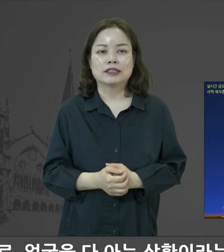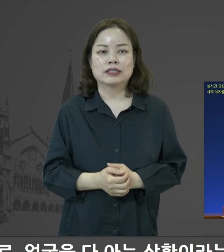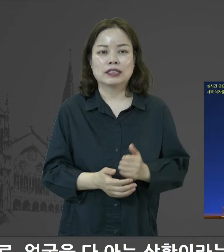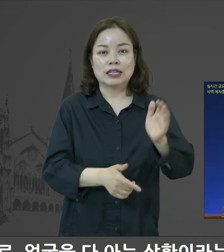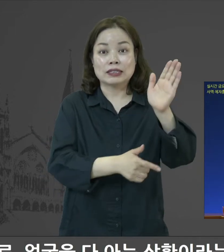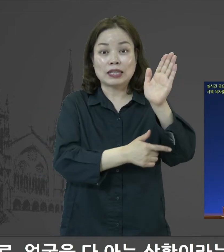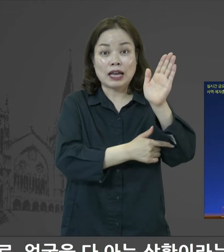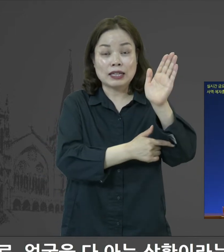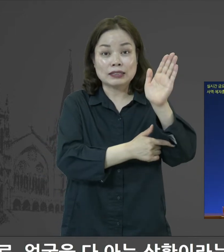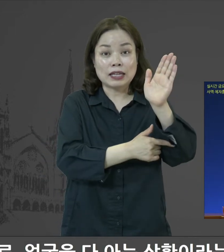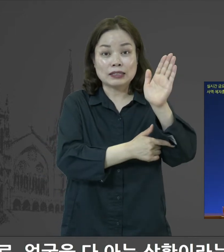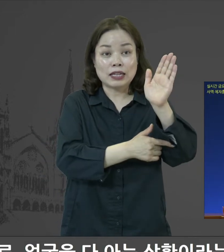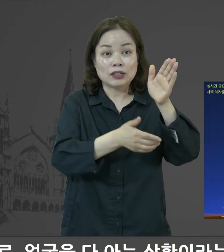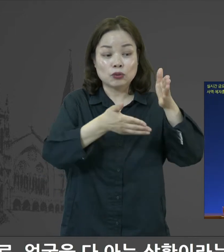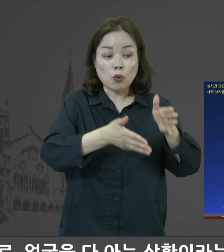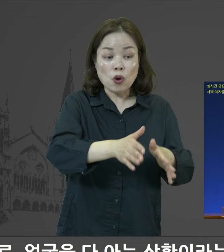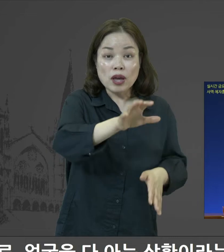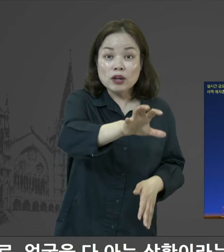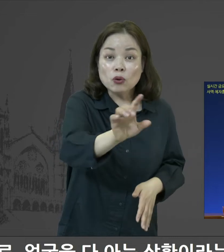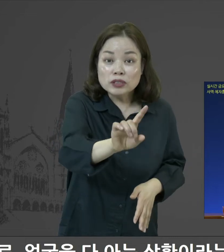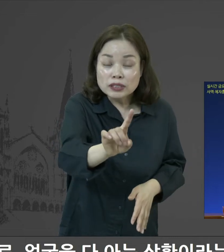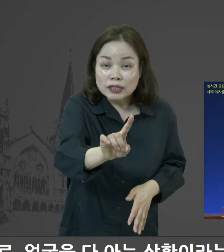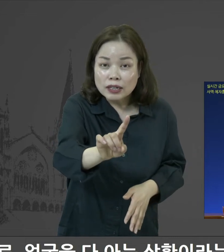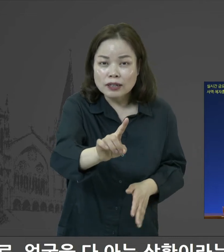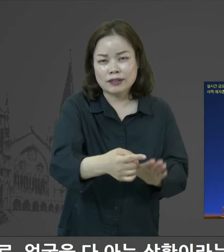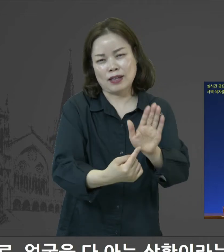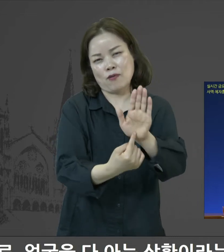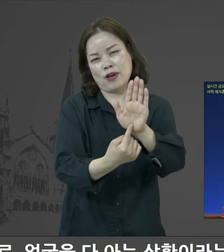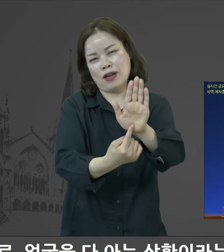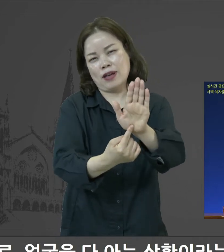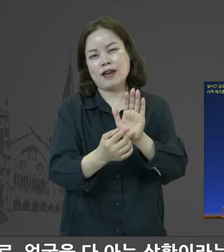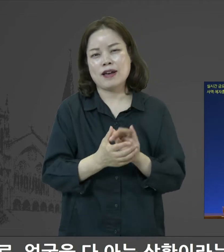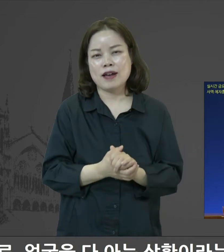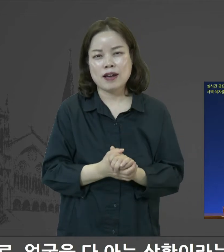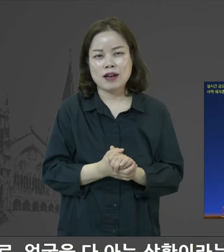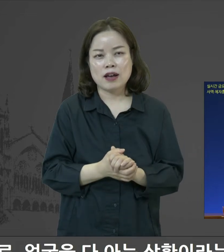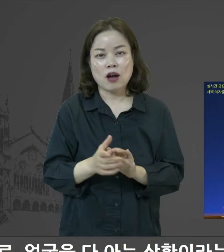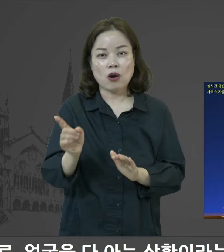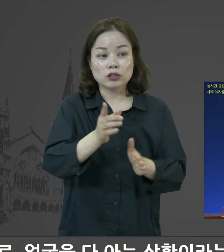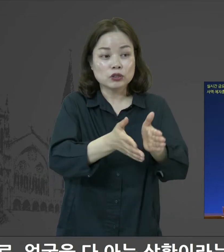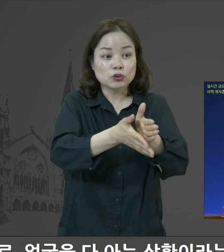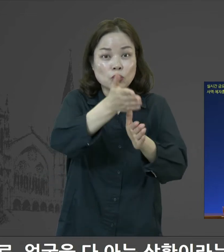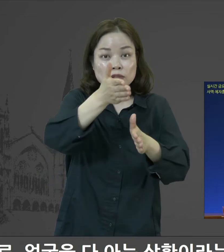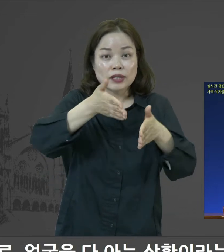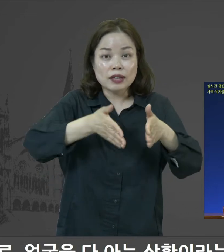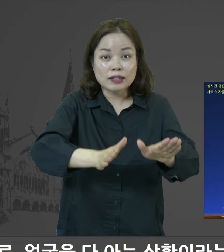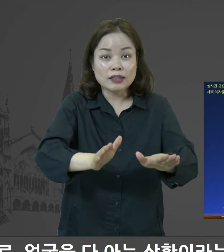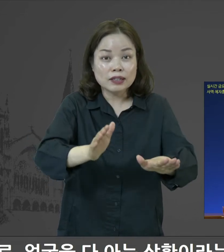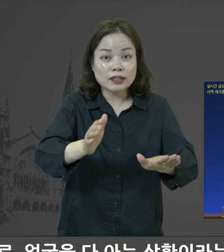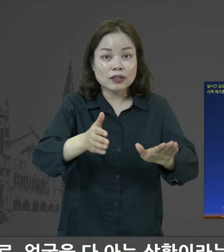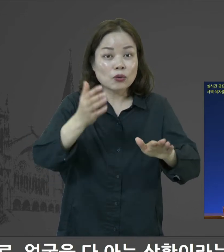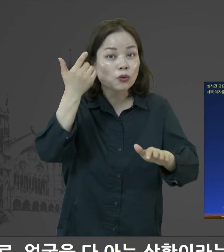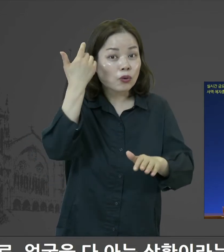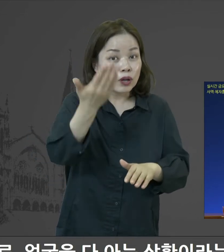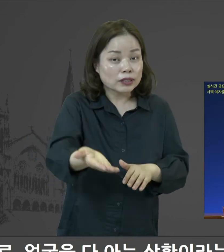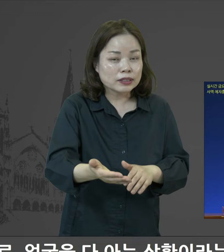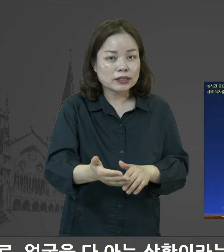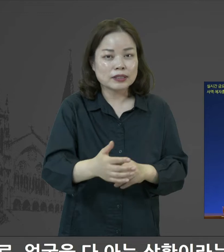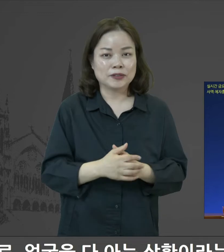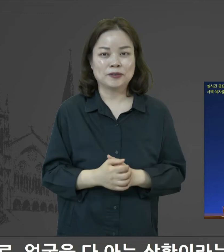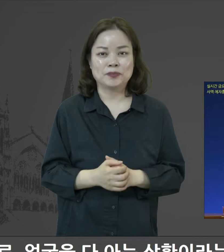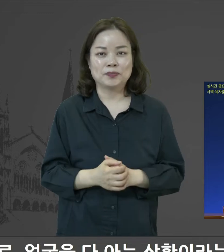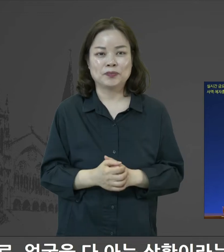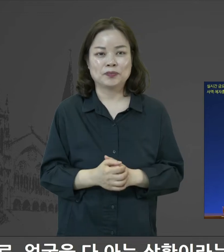나다나엘이 어느 도시 출신이라는 것이 성경에 나옵니다. 어느 도시 출신일까요? 힌트를 하나